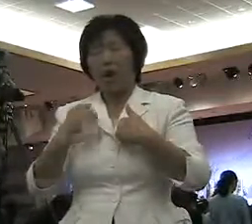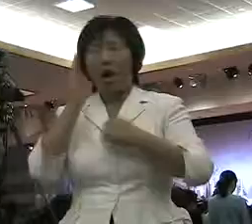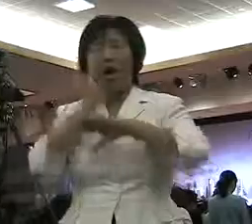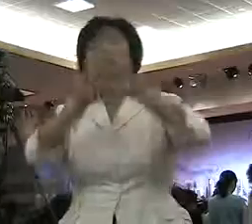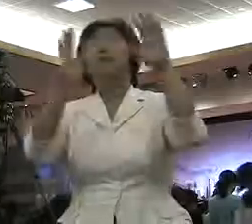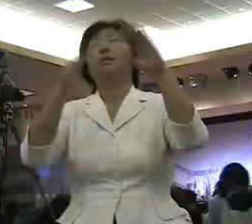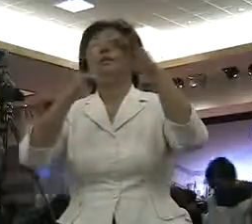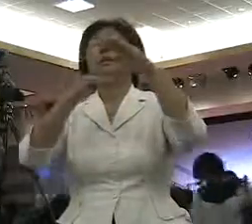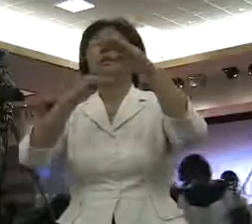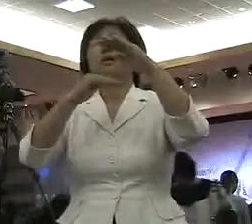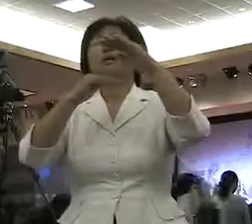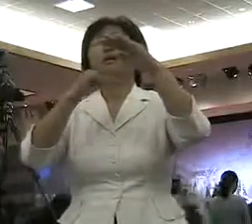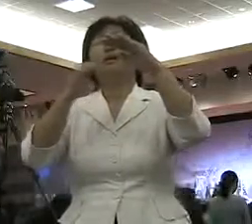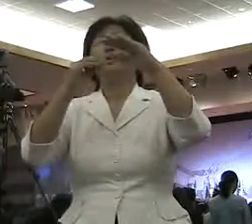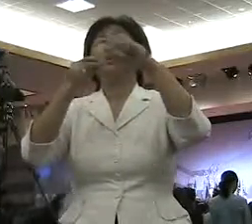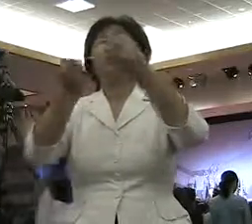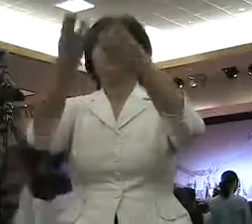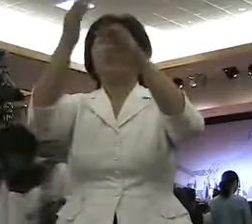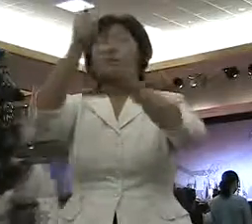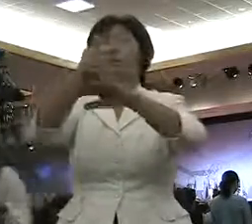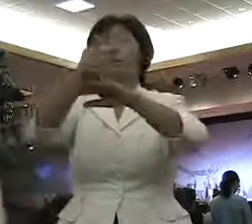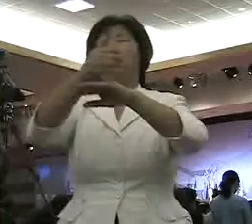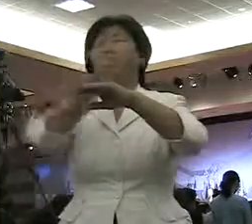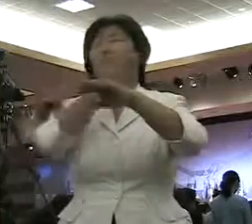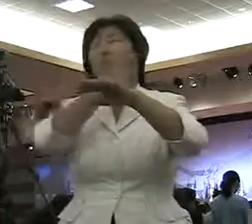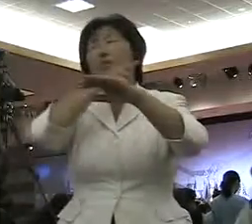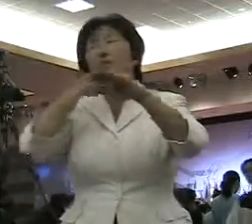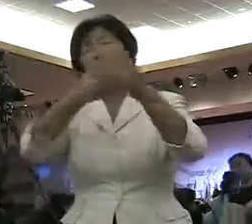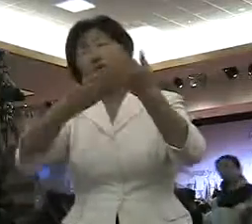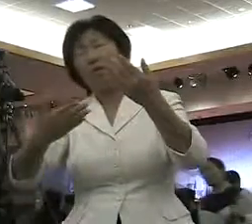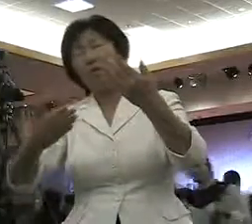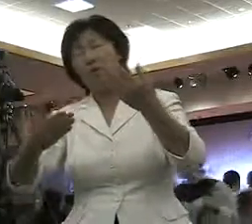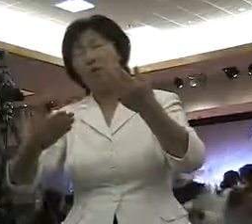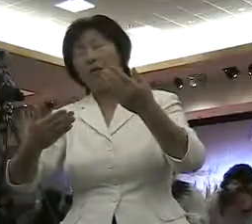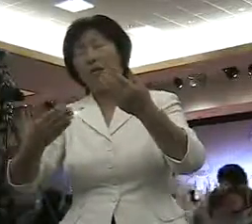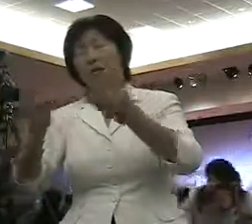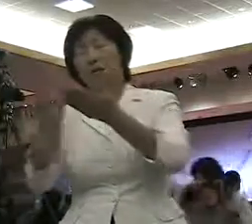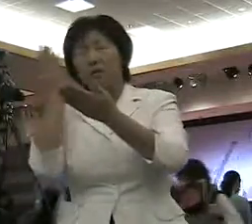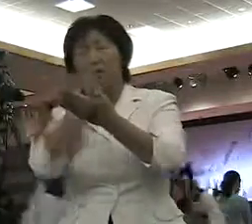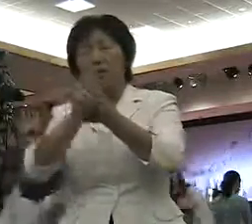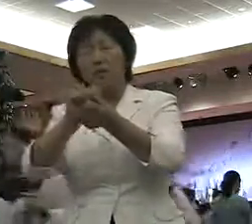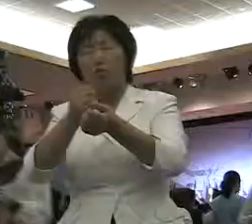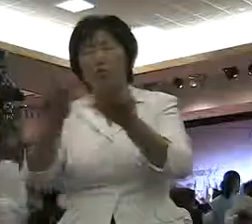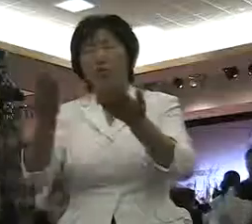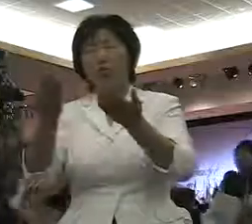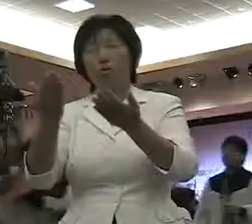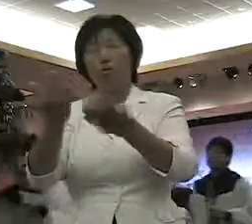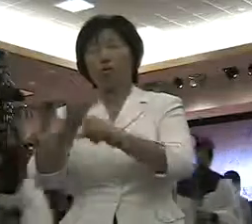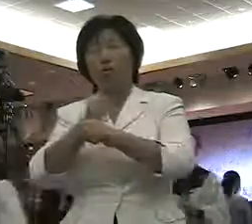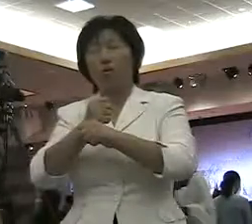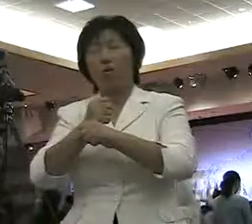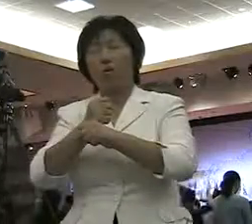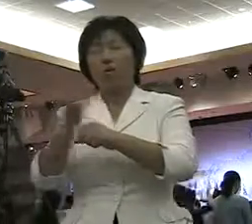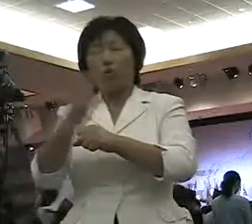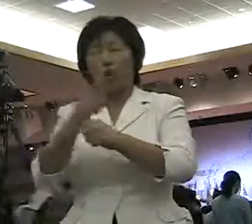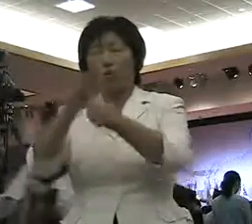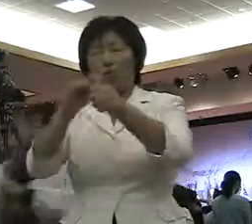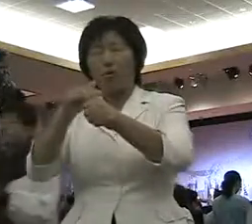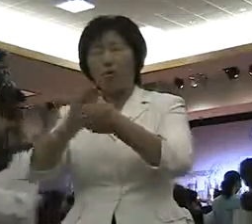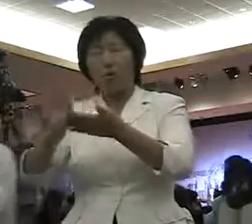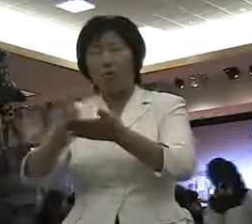하늘의 제단에서 내려오는 보혈의 은혜로 씻어주시고 정결케 하셔 우리를 또한 불러 사용해